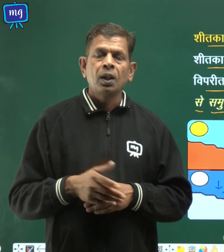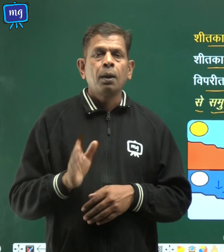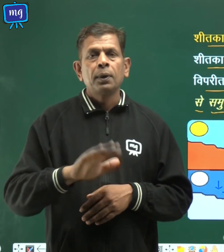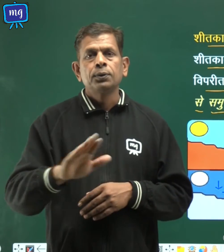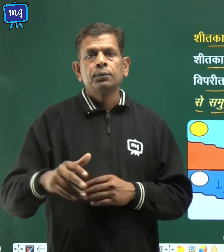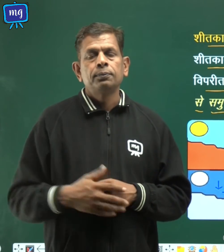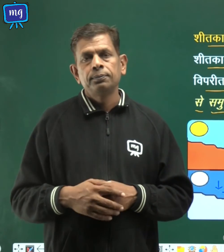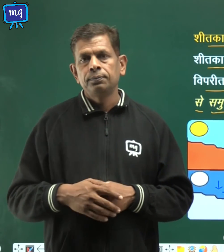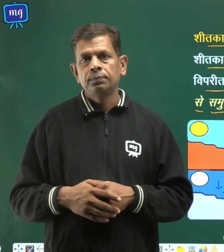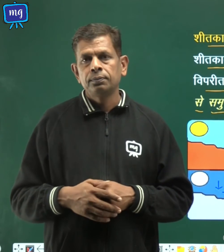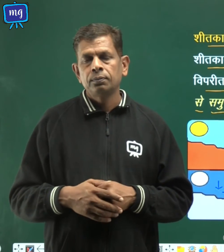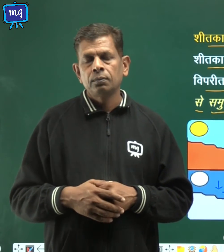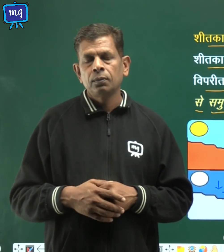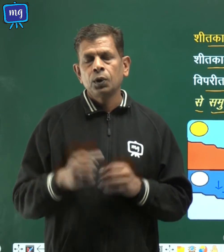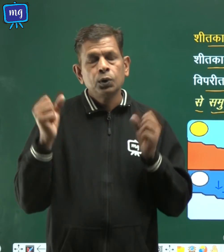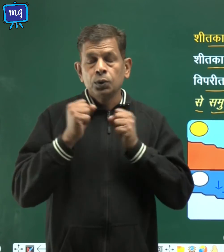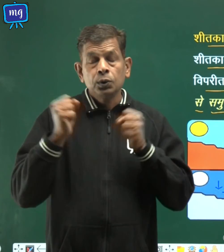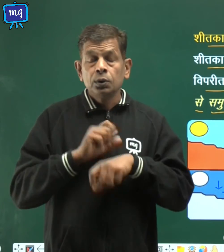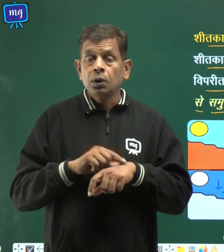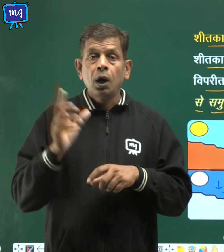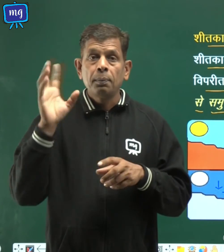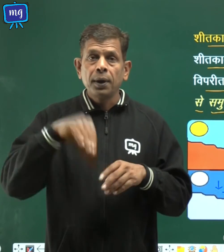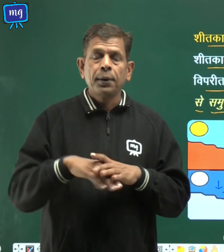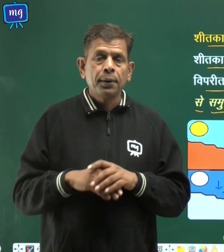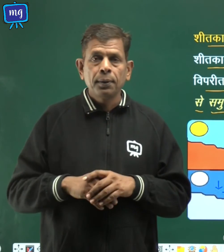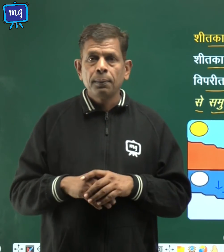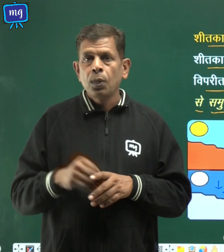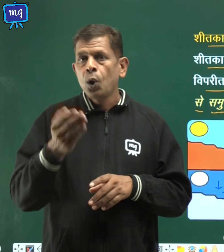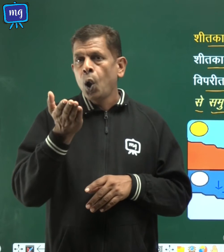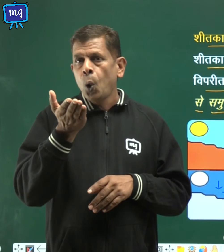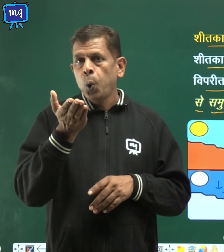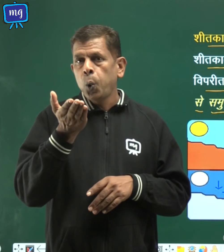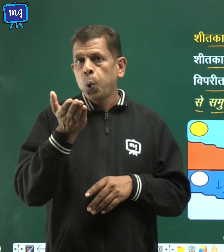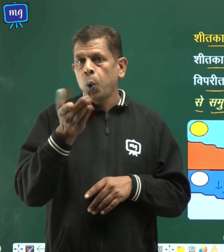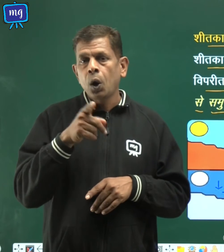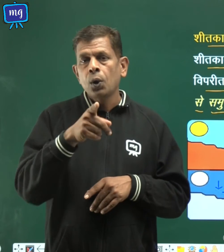बच्चों, शीतकाल में पवन की दिशा